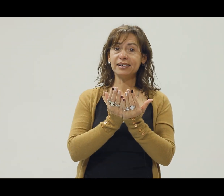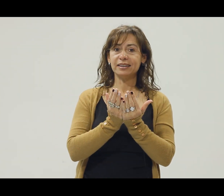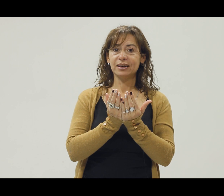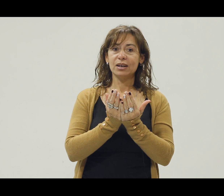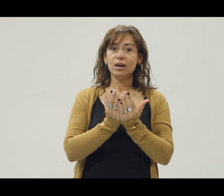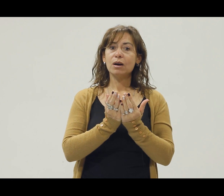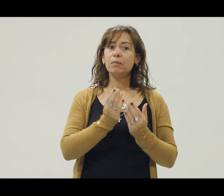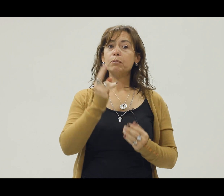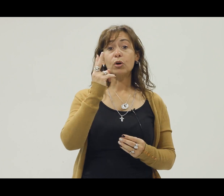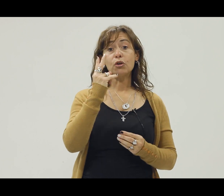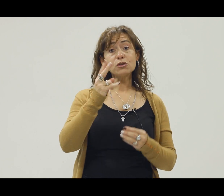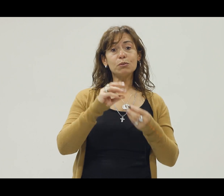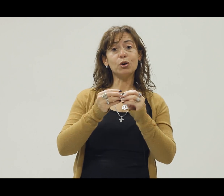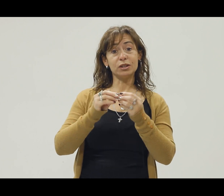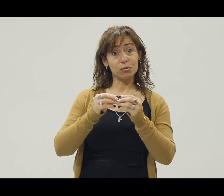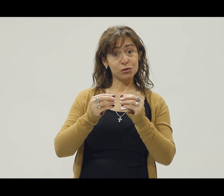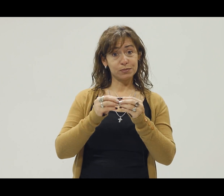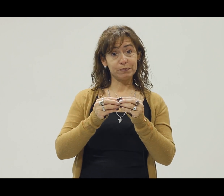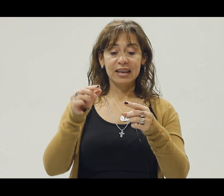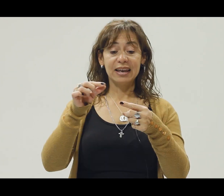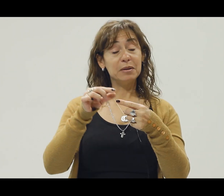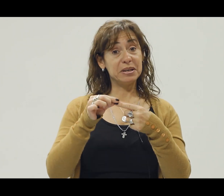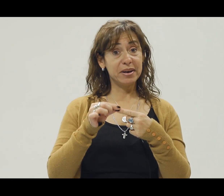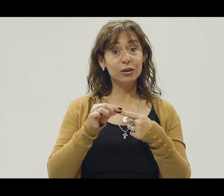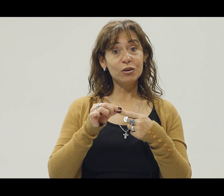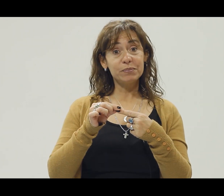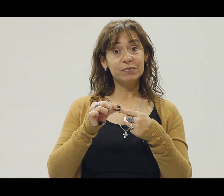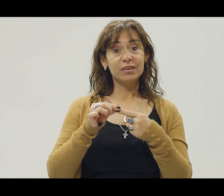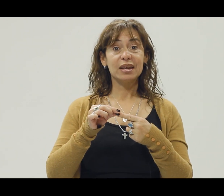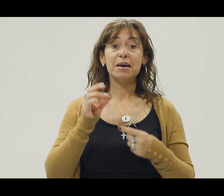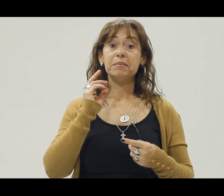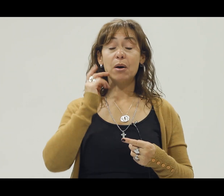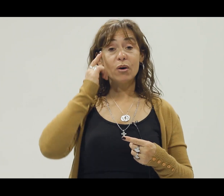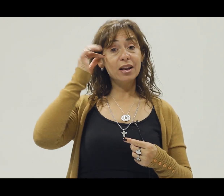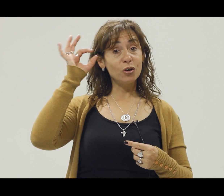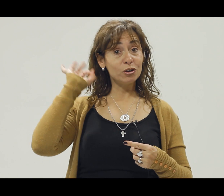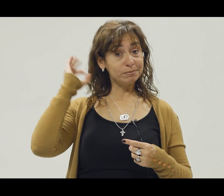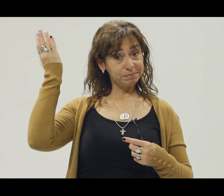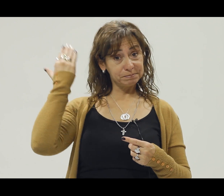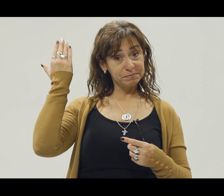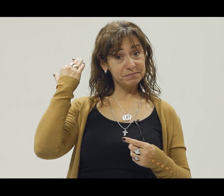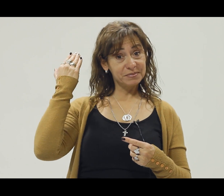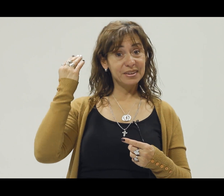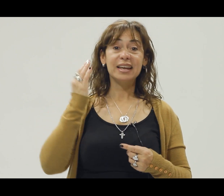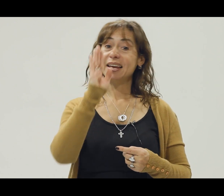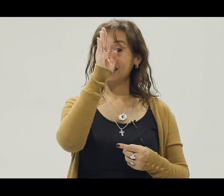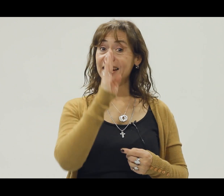por dos motivos. El primero, mi abuelo era